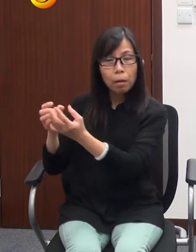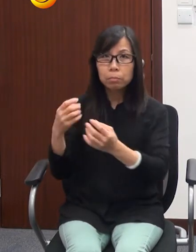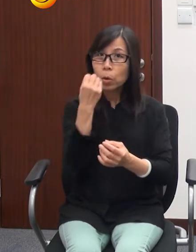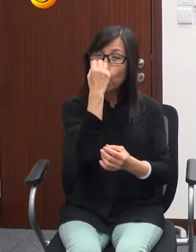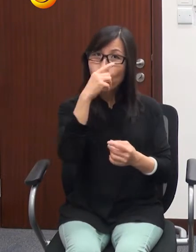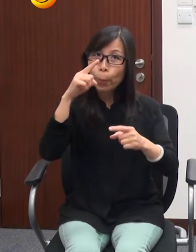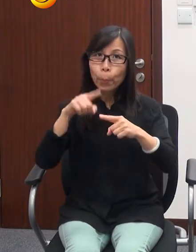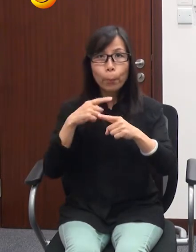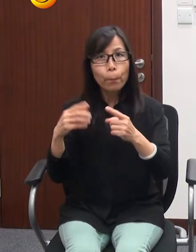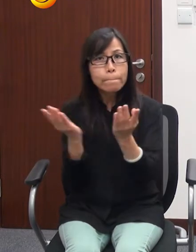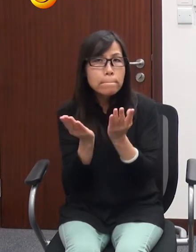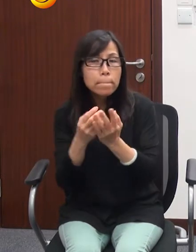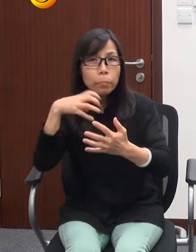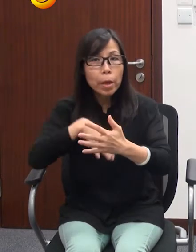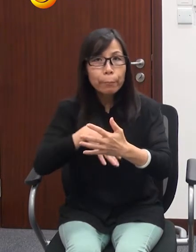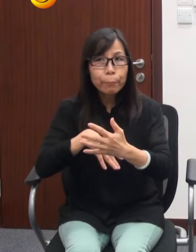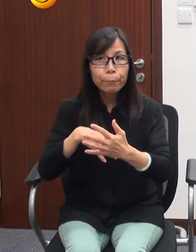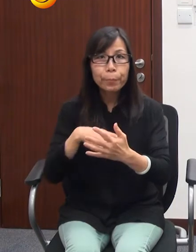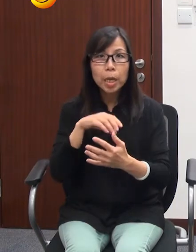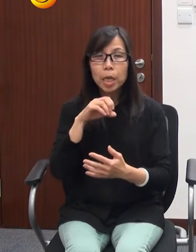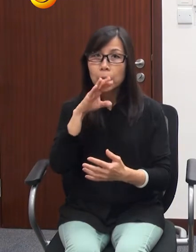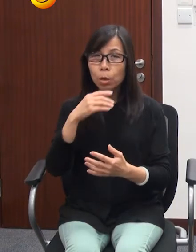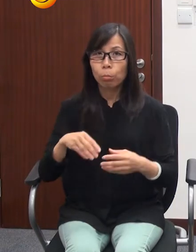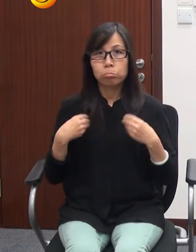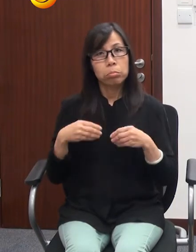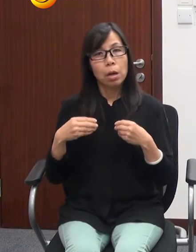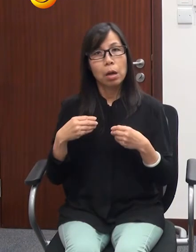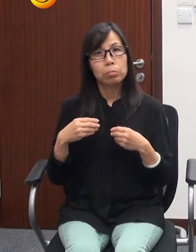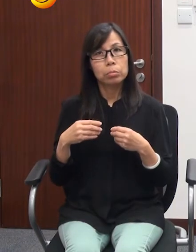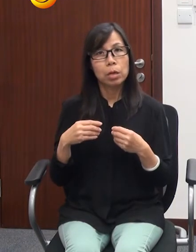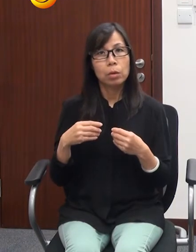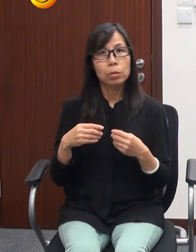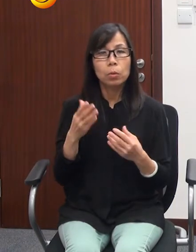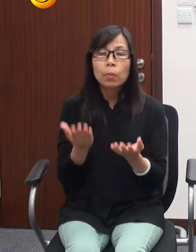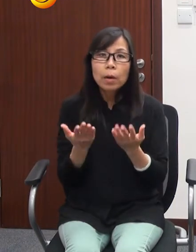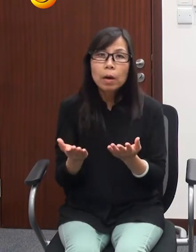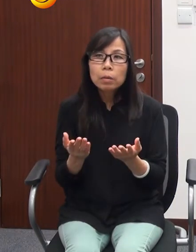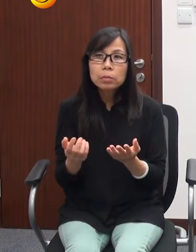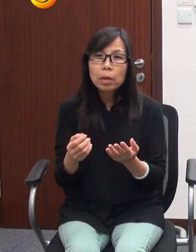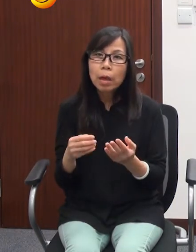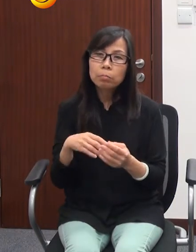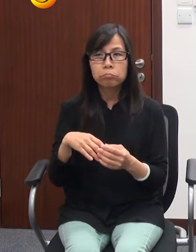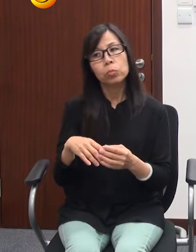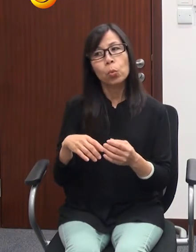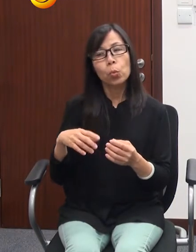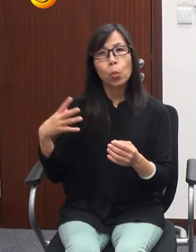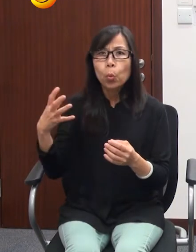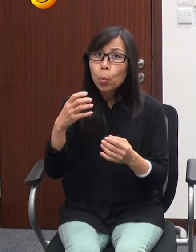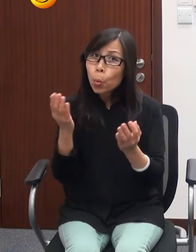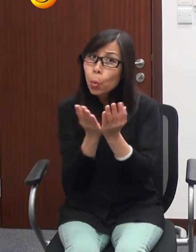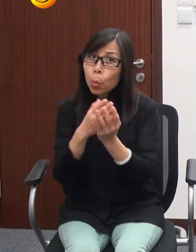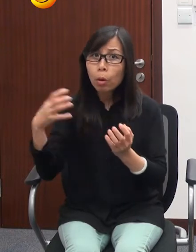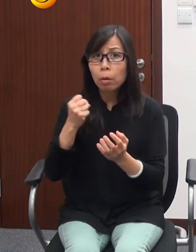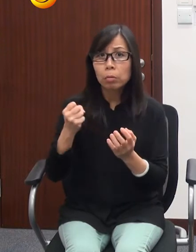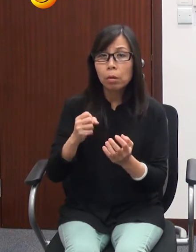教授們或者咁多老師們，但係其實直至到昨日為止，我哋都唔知道究竟佢哋嗰個態度會係點。咁直